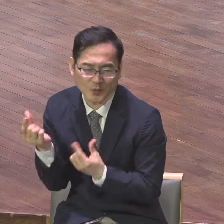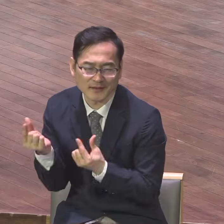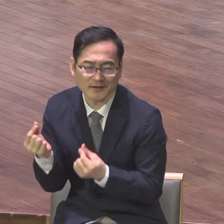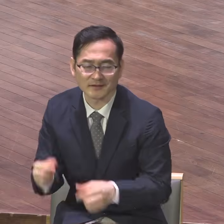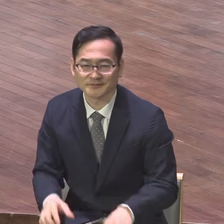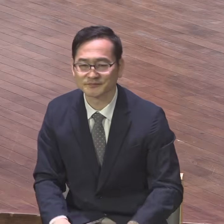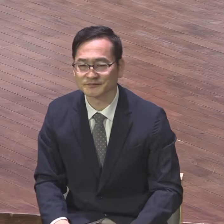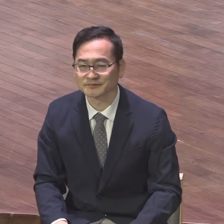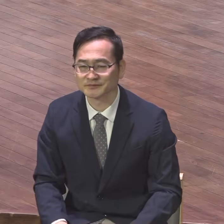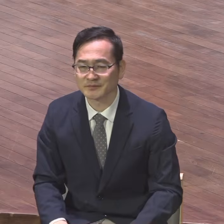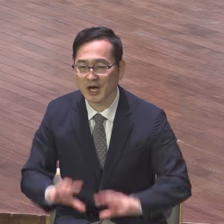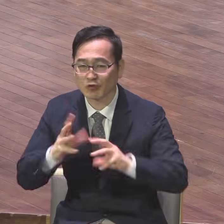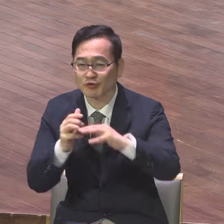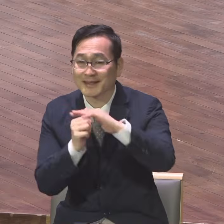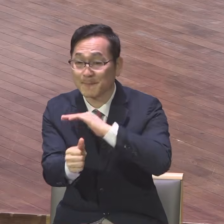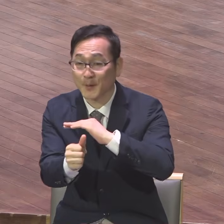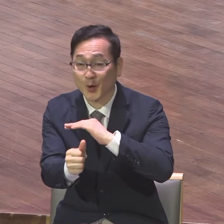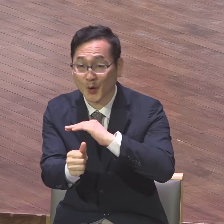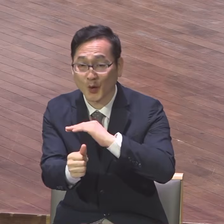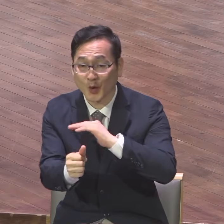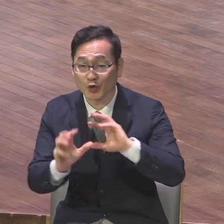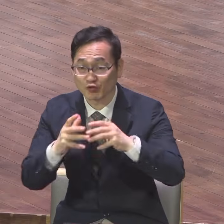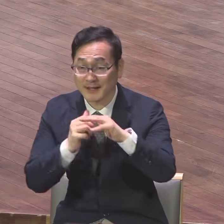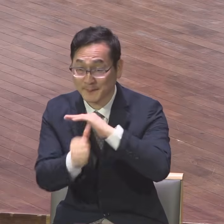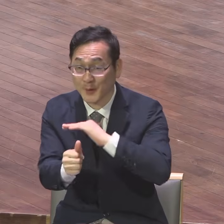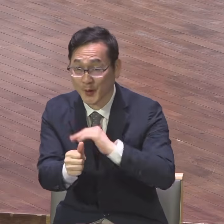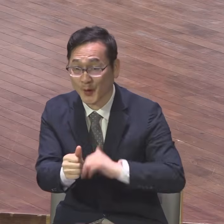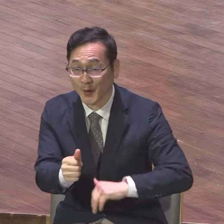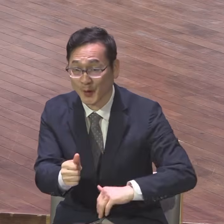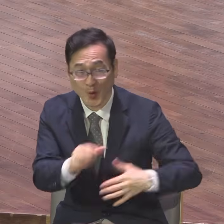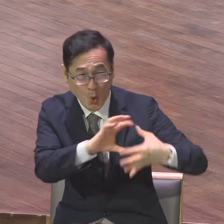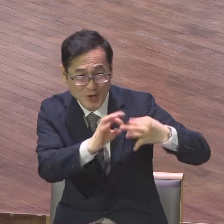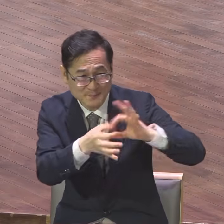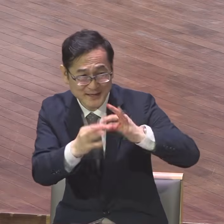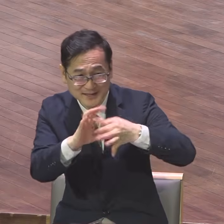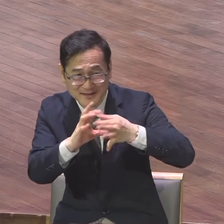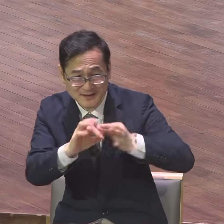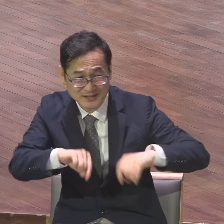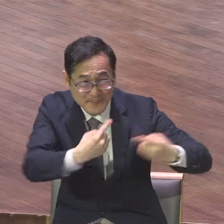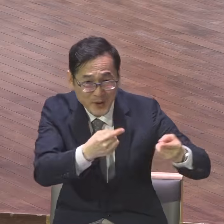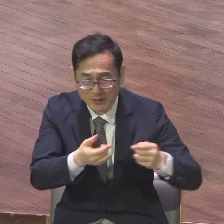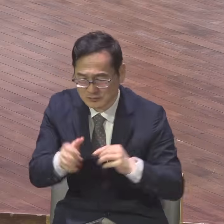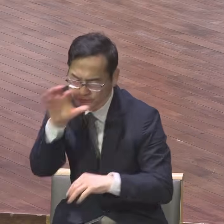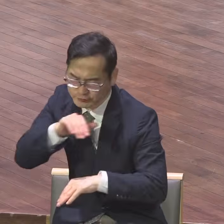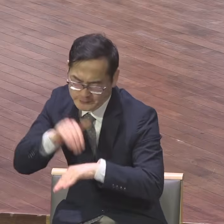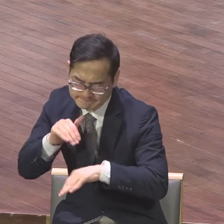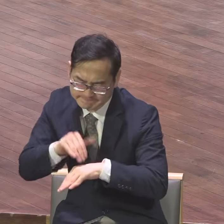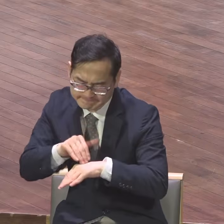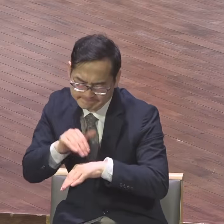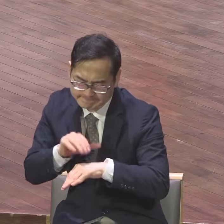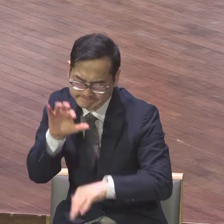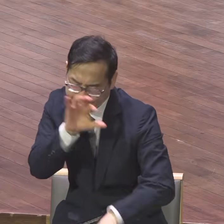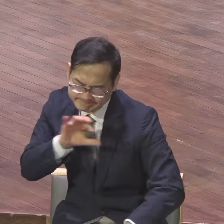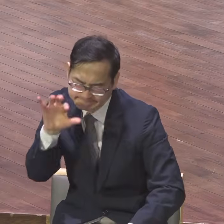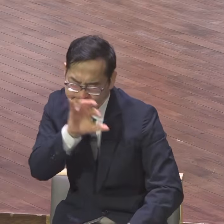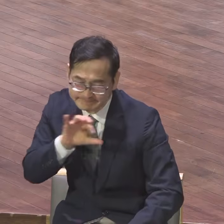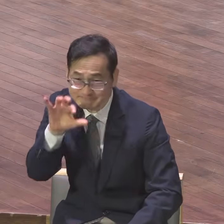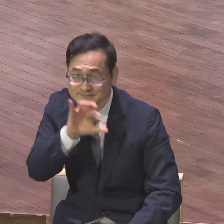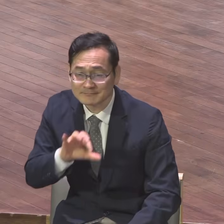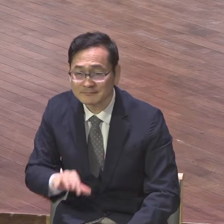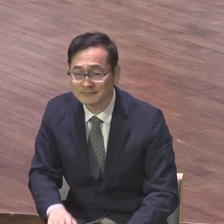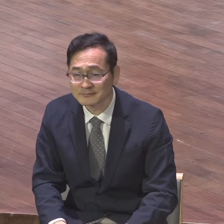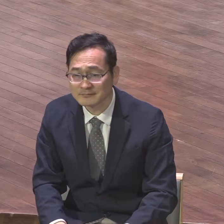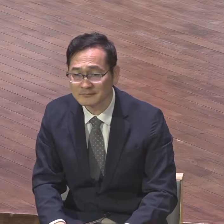여러분, 국가대표 선수들 있죠. 선수촌에 가면 얼마나 훈련을 많이 받습니다. 여러분 TV 통해서